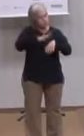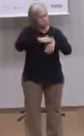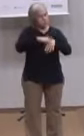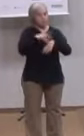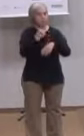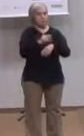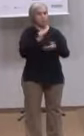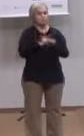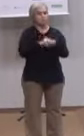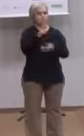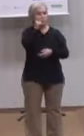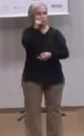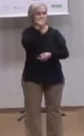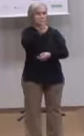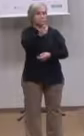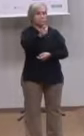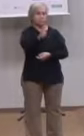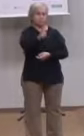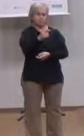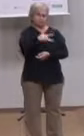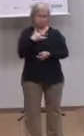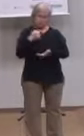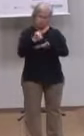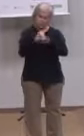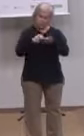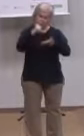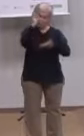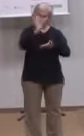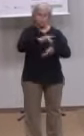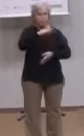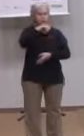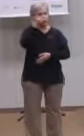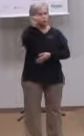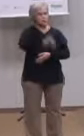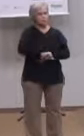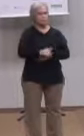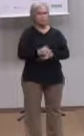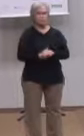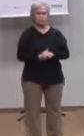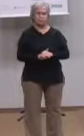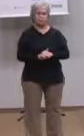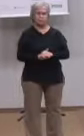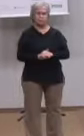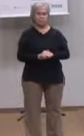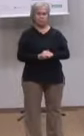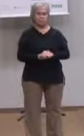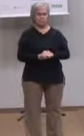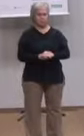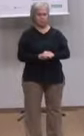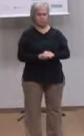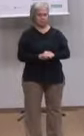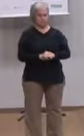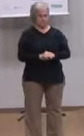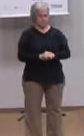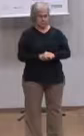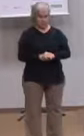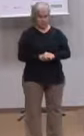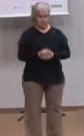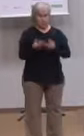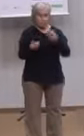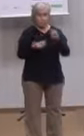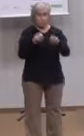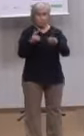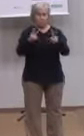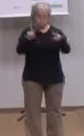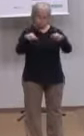digo constantemente. A saúde básica no Brasil está um caos. A crítica caótica. Como é que vão olhar